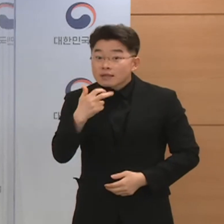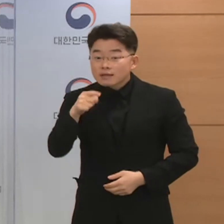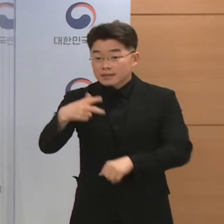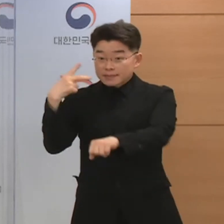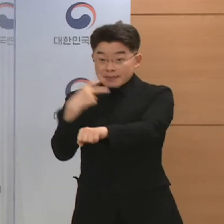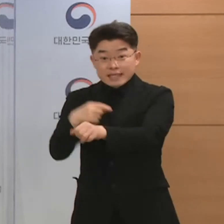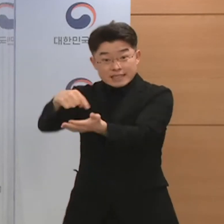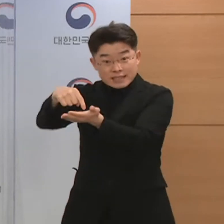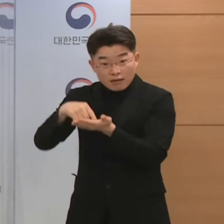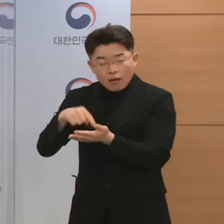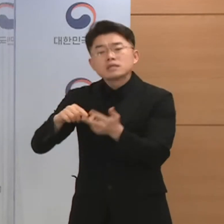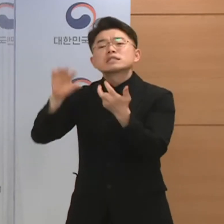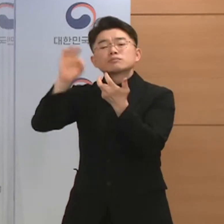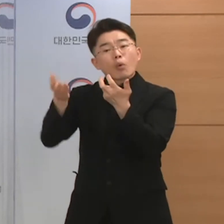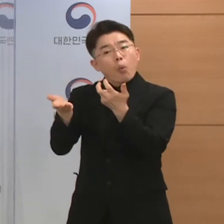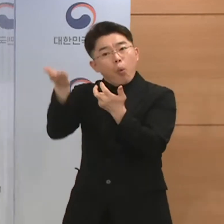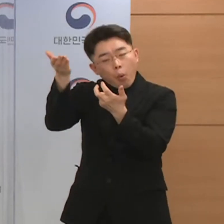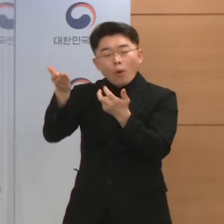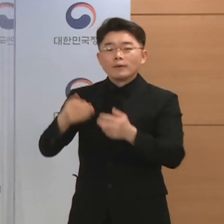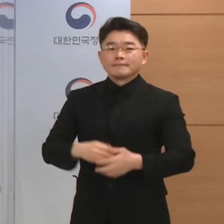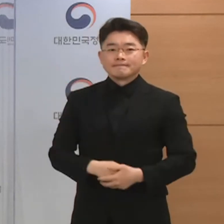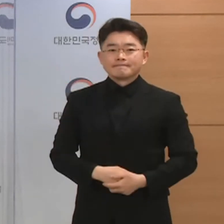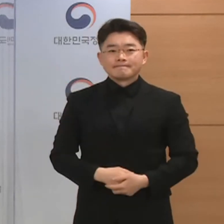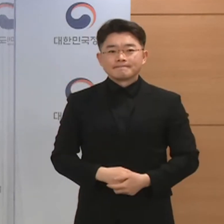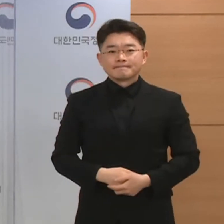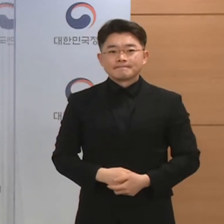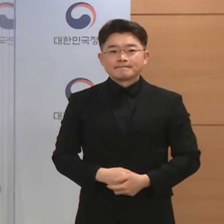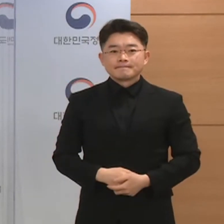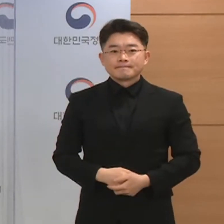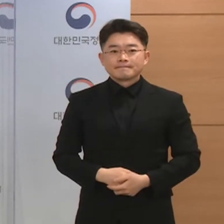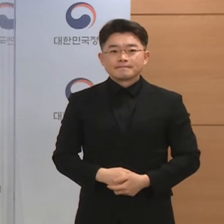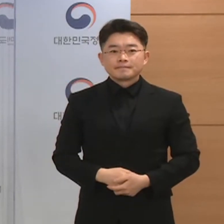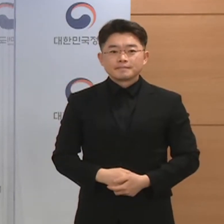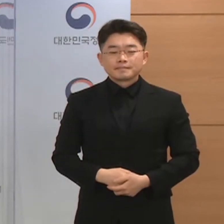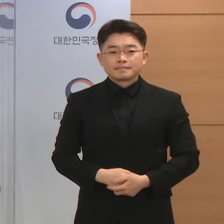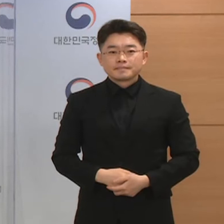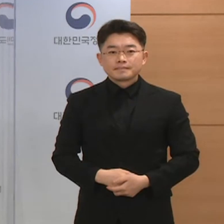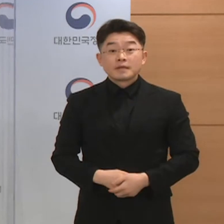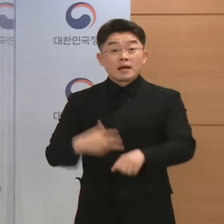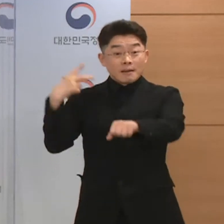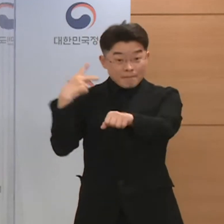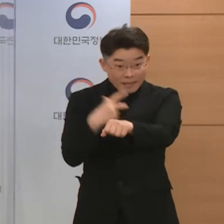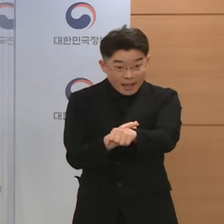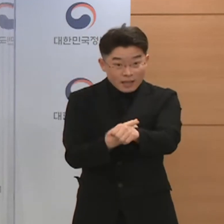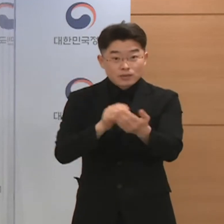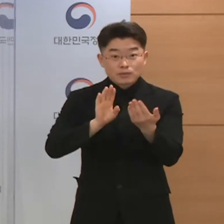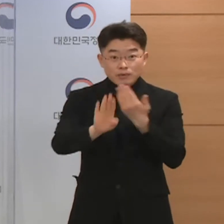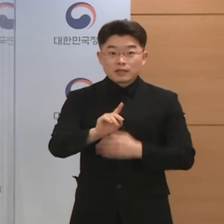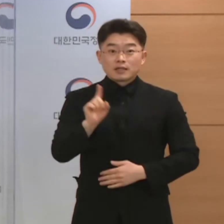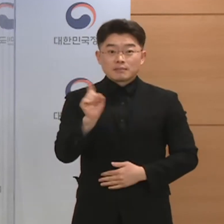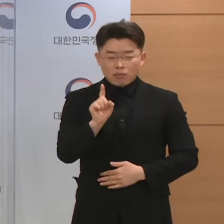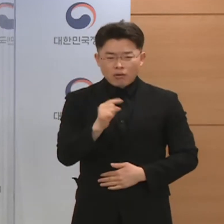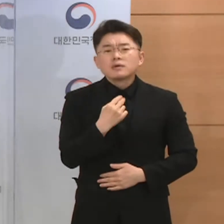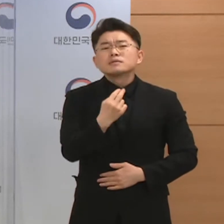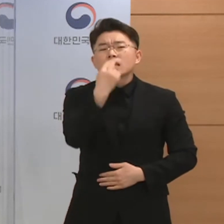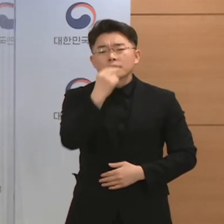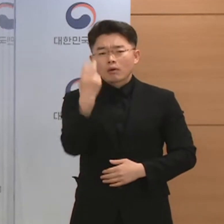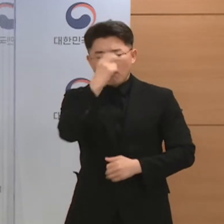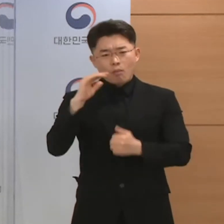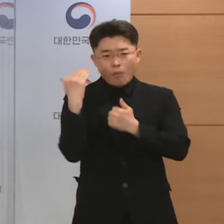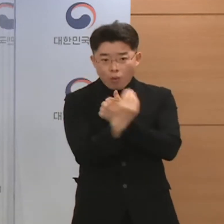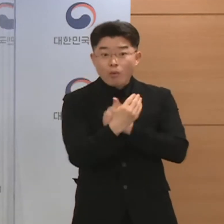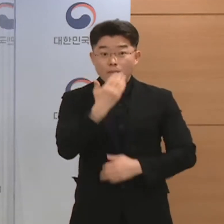곧 70%를 넘어설 것으로 예상됩니다. 백신을 접종하게 되면 본인의 생명을 지킬 수